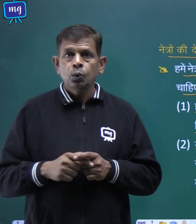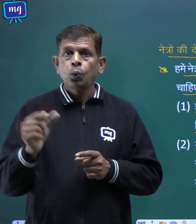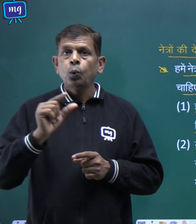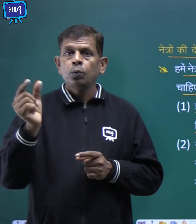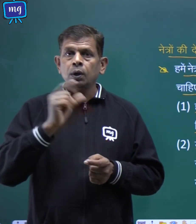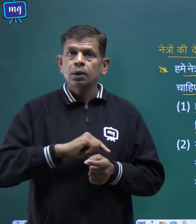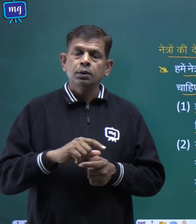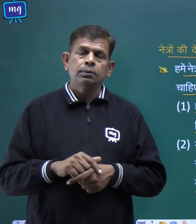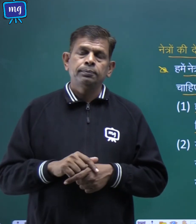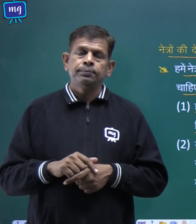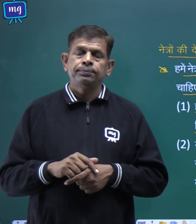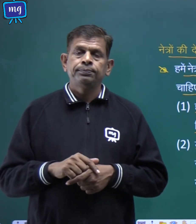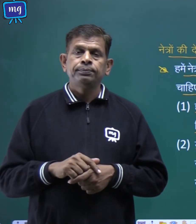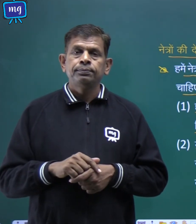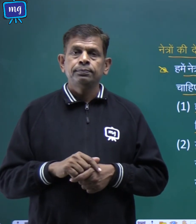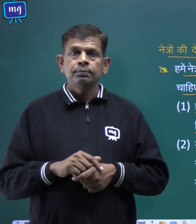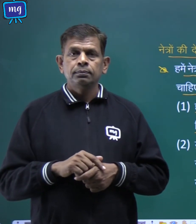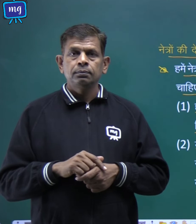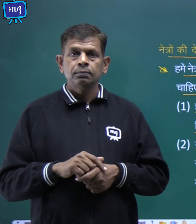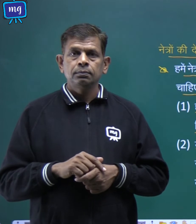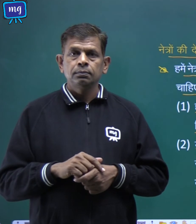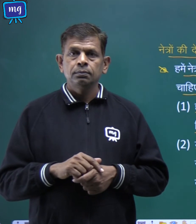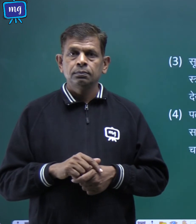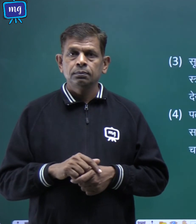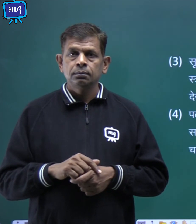उपयोग करना चाहिए।